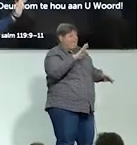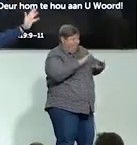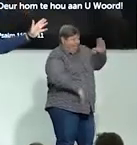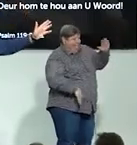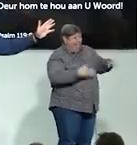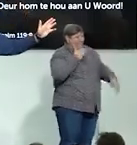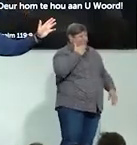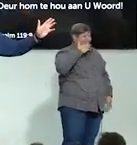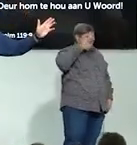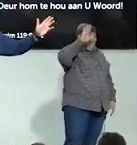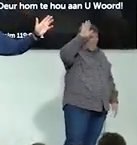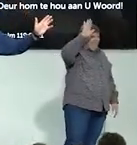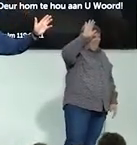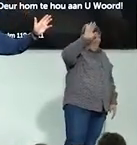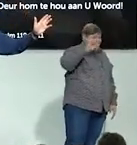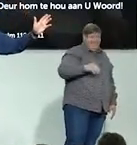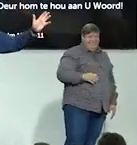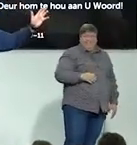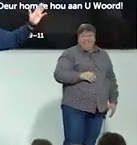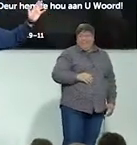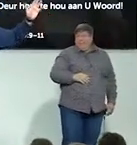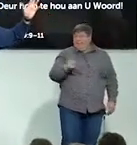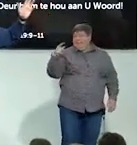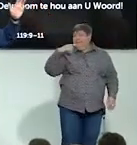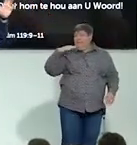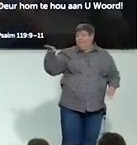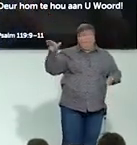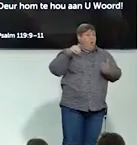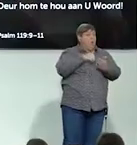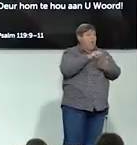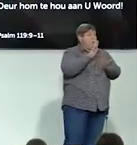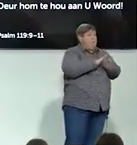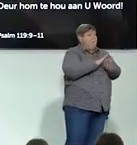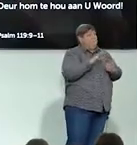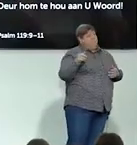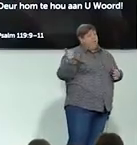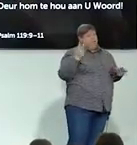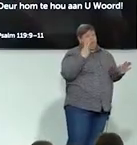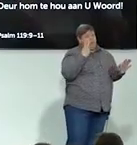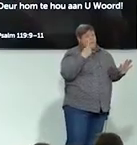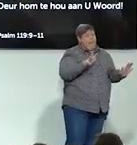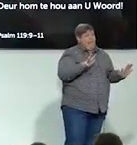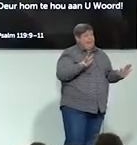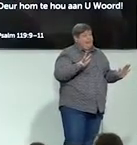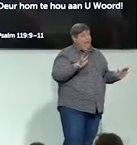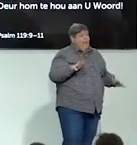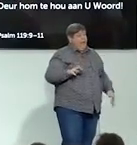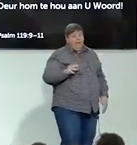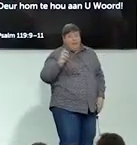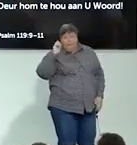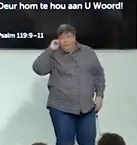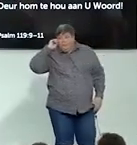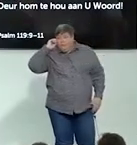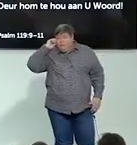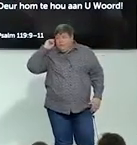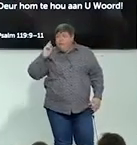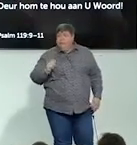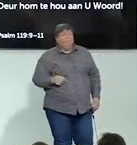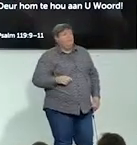ons te oom hier volgend, is hy weer vir jaar, is 92, nee, prijs die Heere daarvoor, ok, so, dit is allemaal van ons, hoe kan een jong mens sy